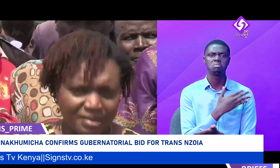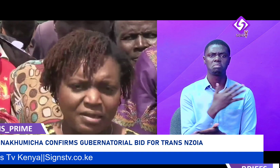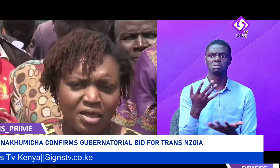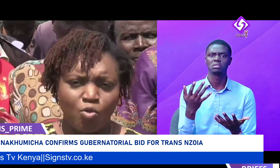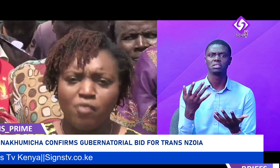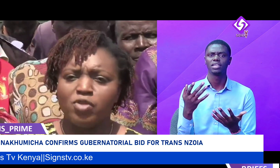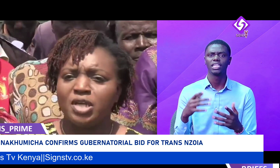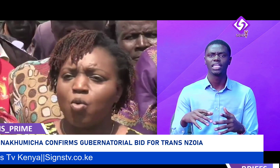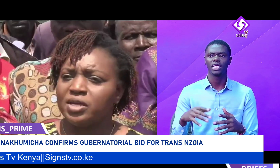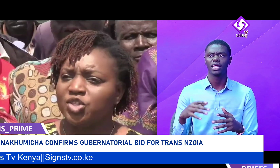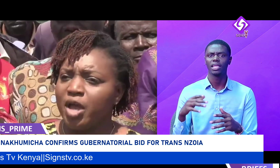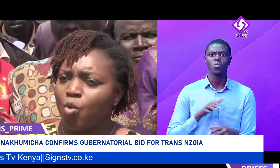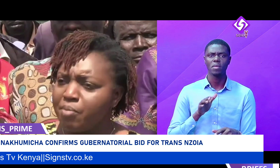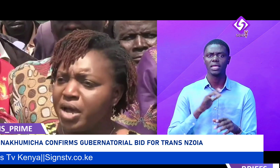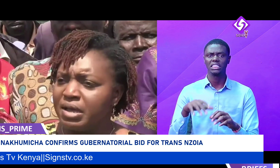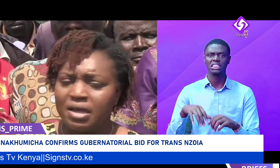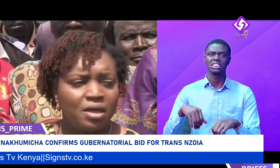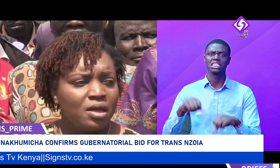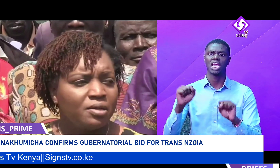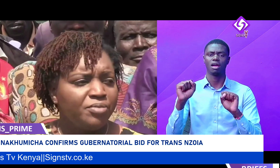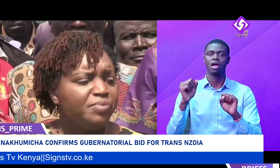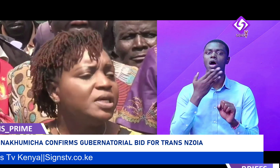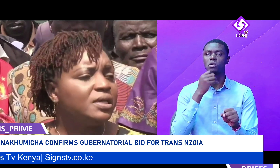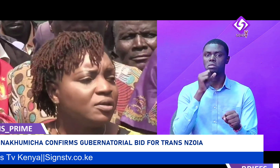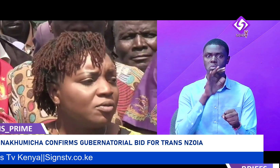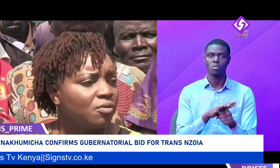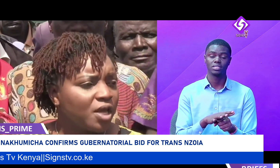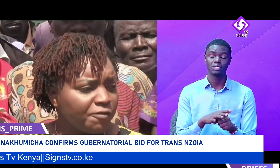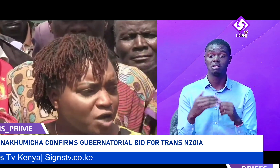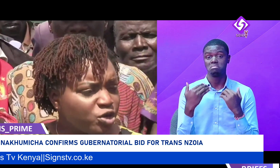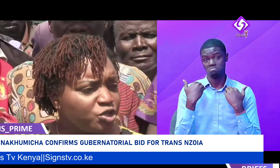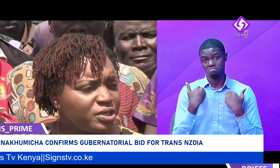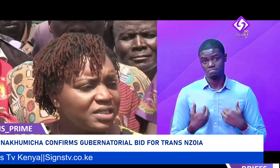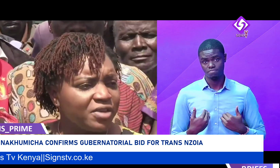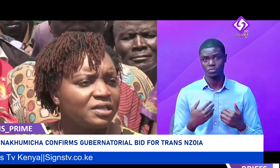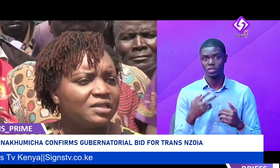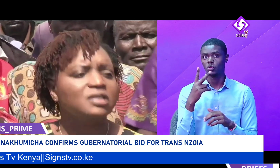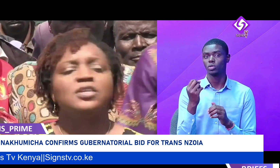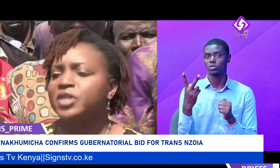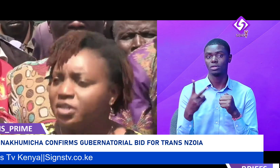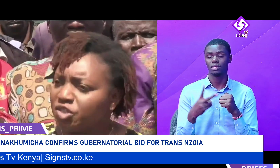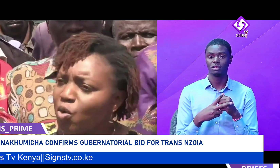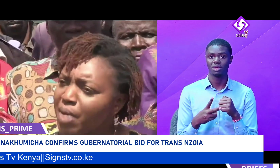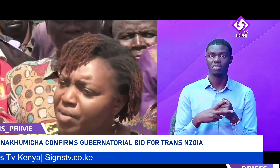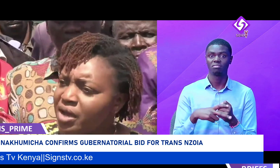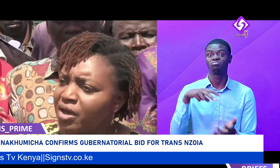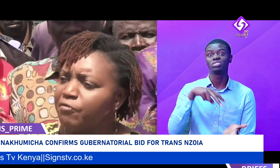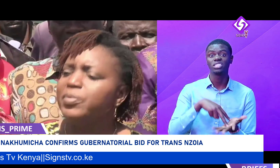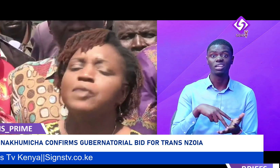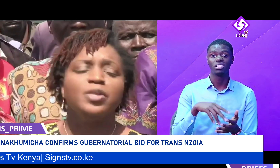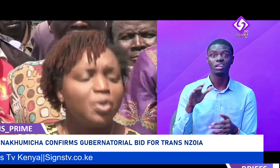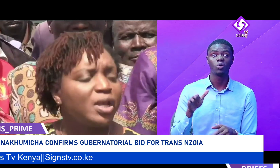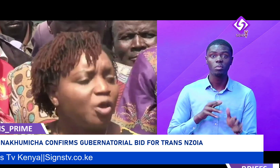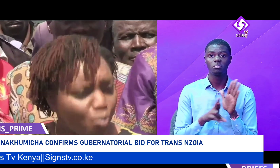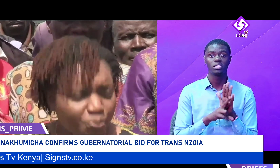wamama. Kwa hivyo nataka kuhakikishia kwamba mimi ikifika 2027 sitatafuta kiti cha wamama.